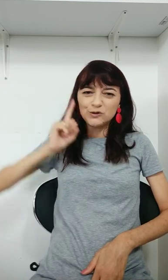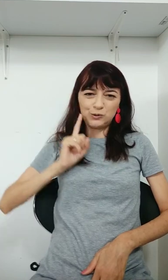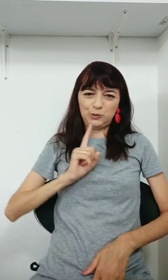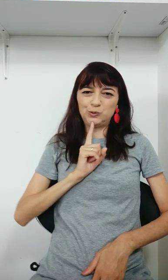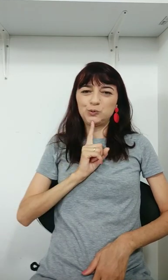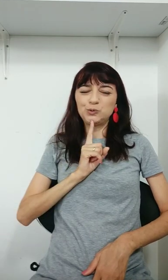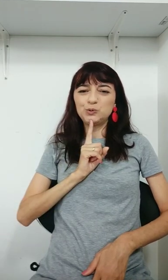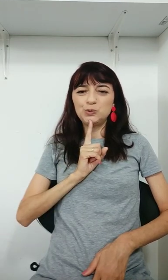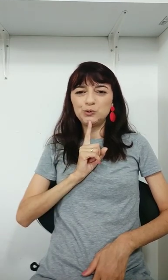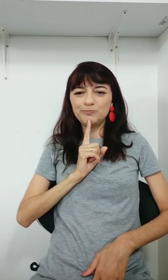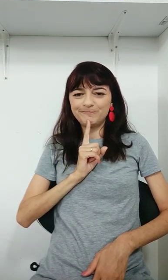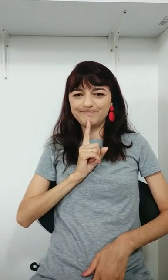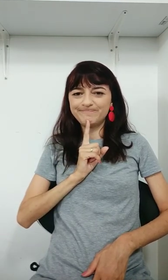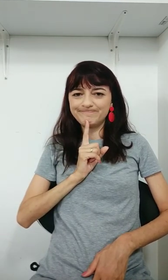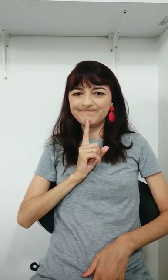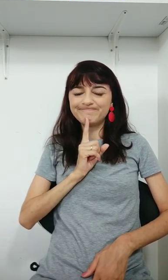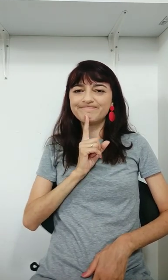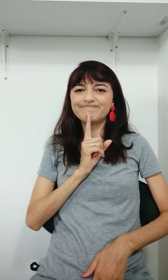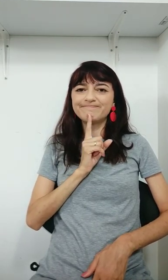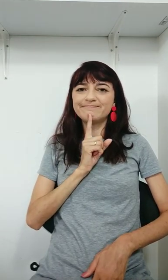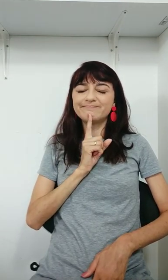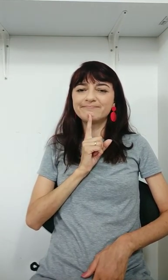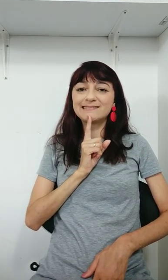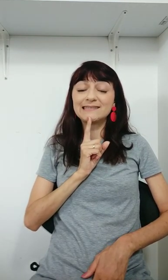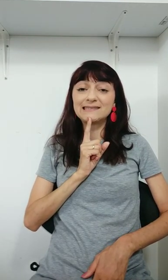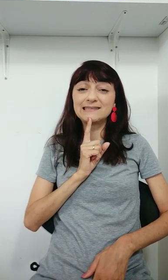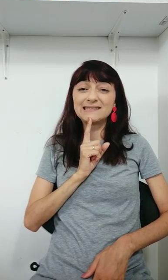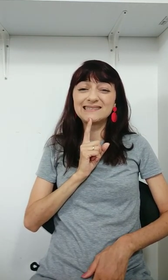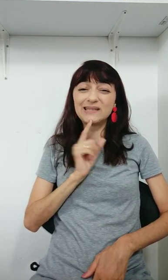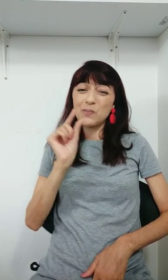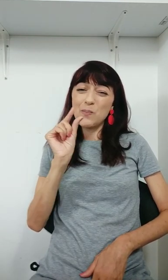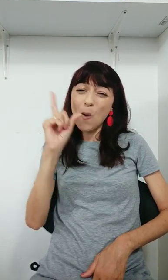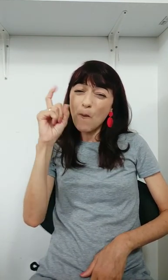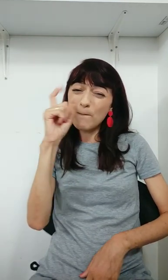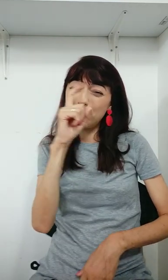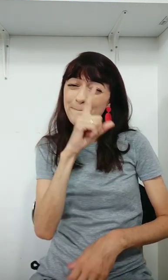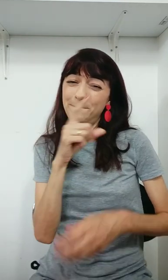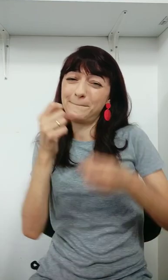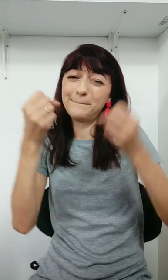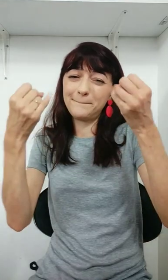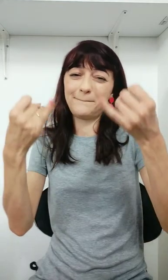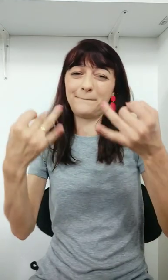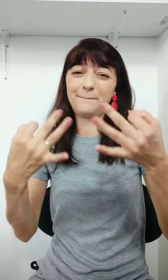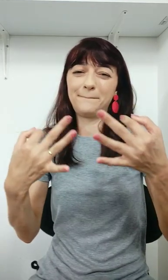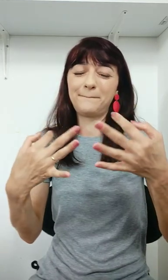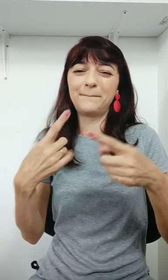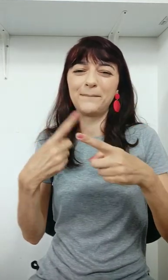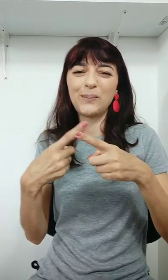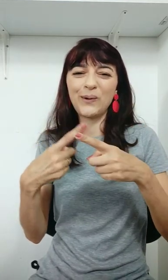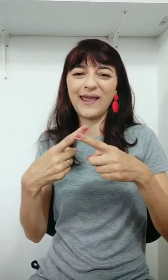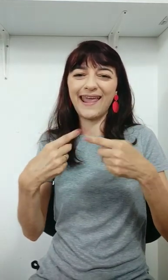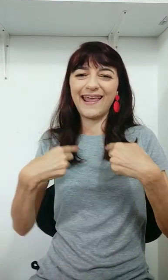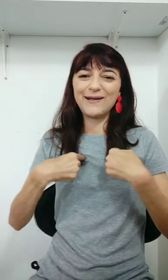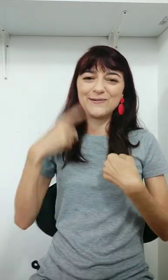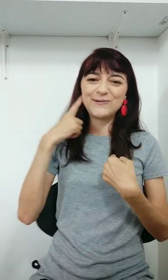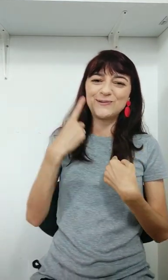Sabe quando a gente tem alguns ouvintes que, mesmo que inconscientemente, ele tem ali, como se fosse ali